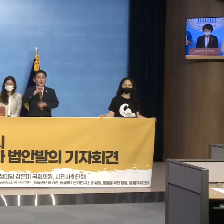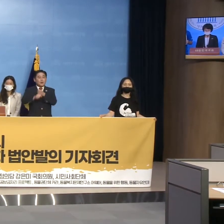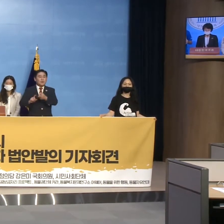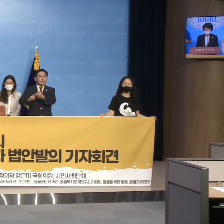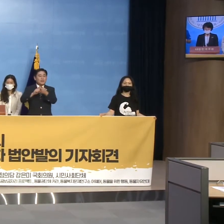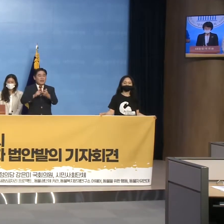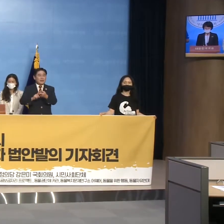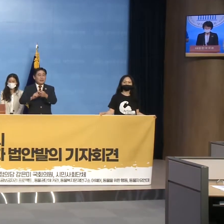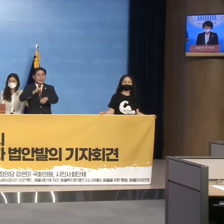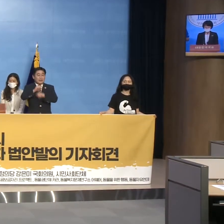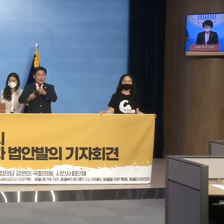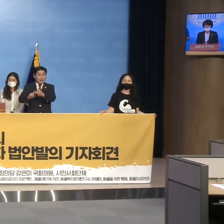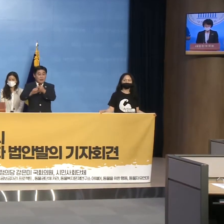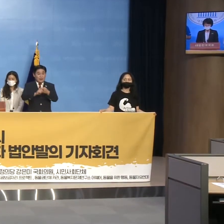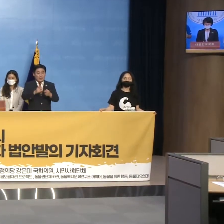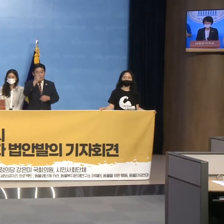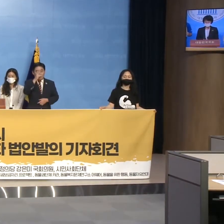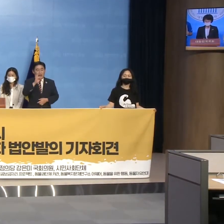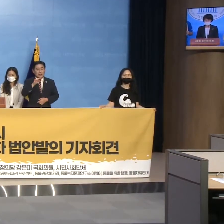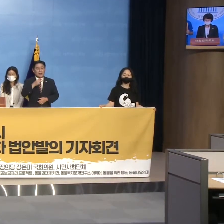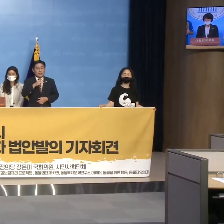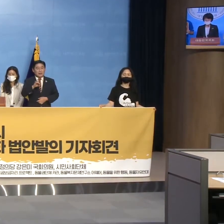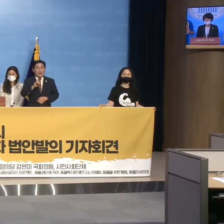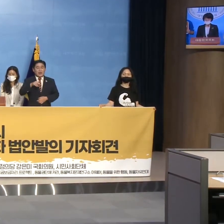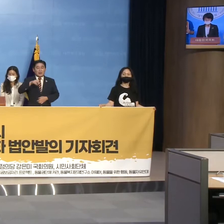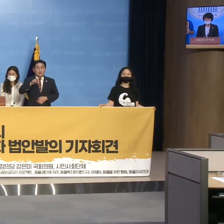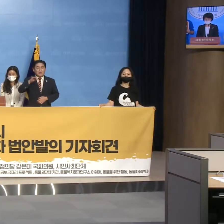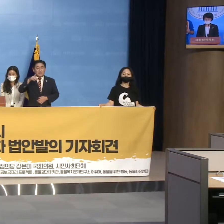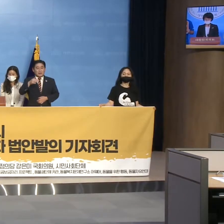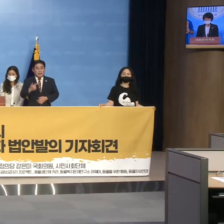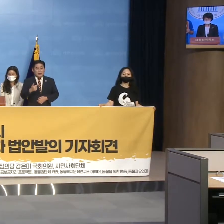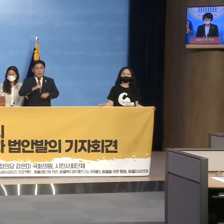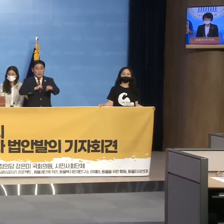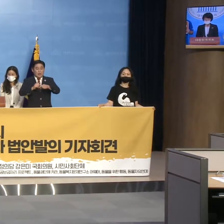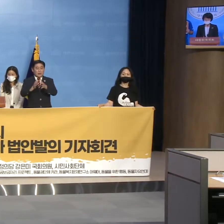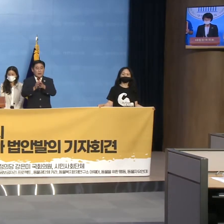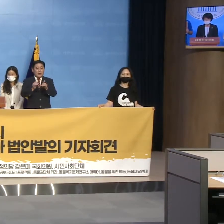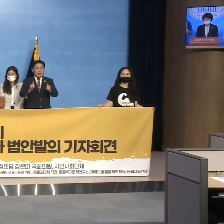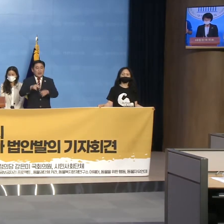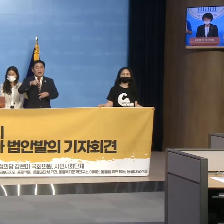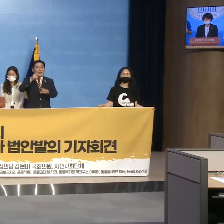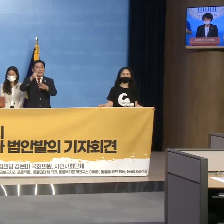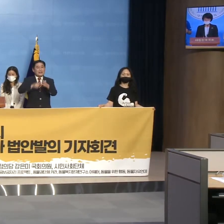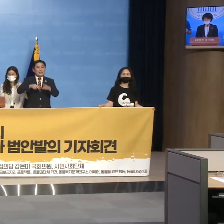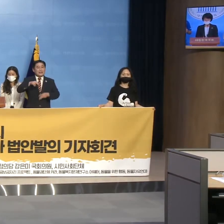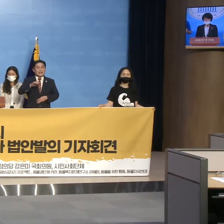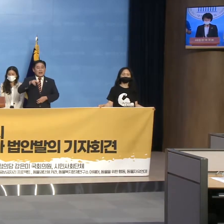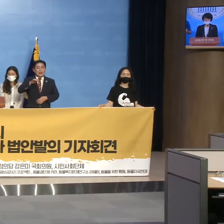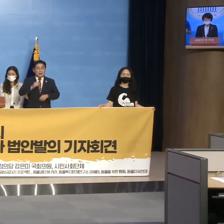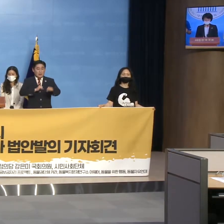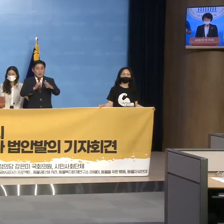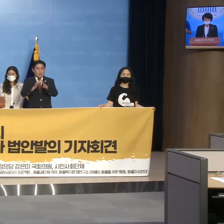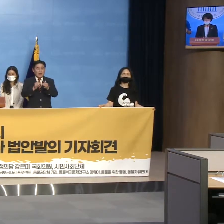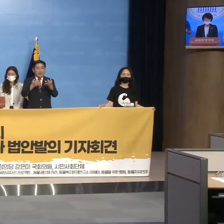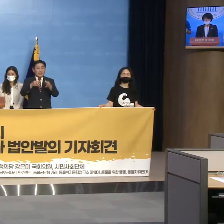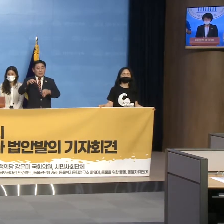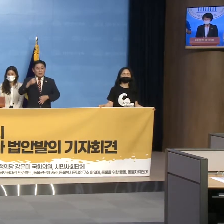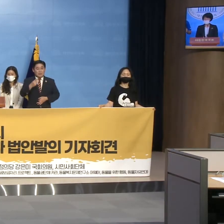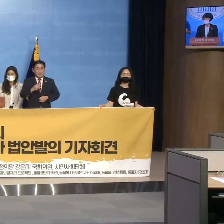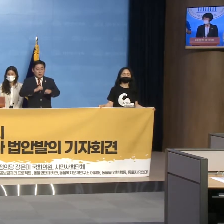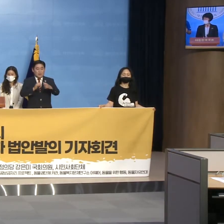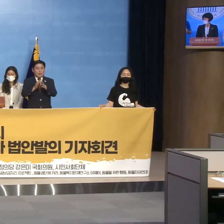동물자유연대 최일택 사회변화팀장님, 서미진 선임활동가님, 신상철 활동가님, 김솔